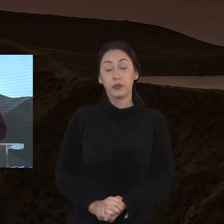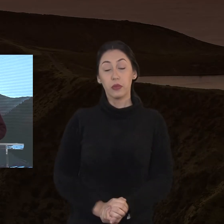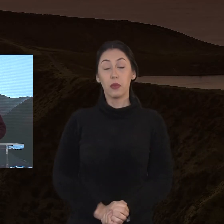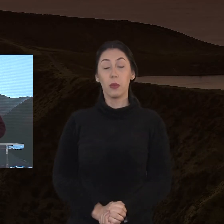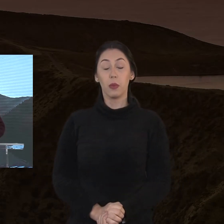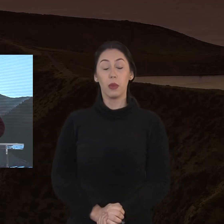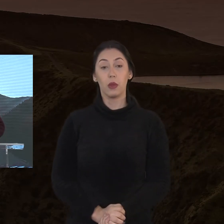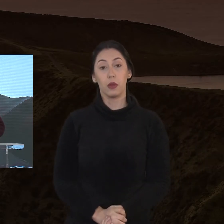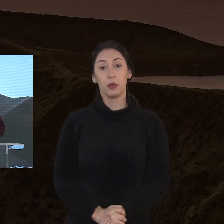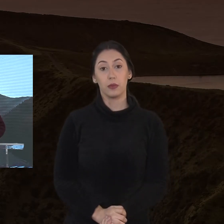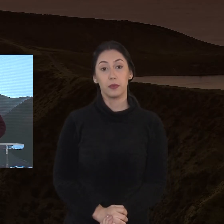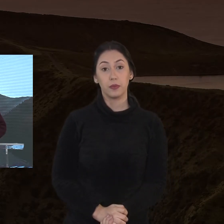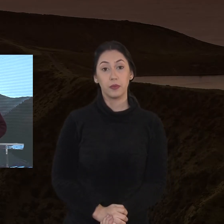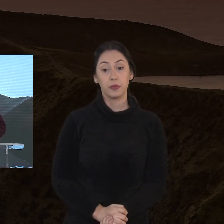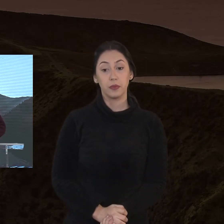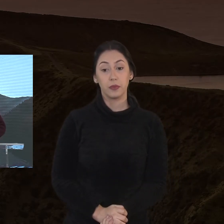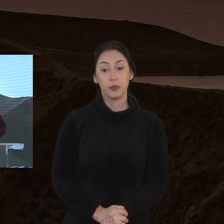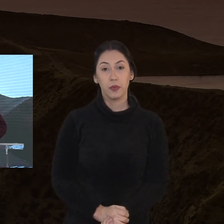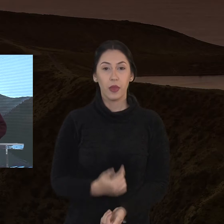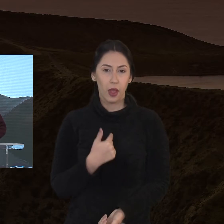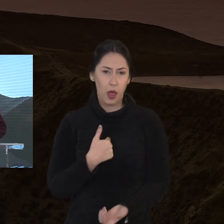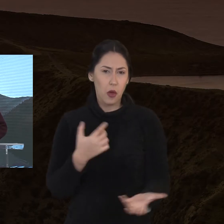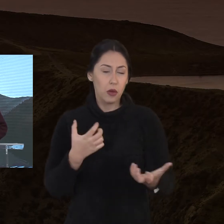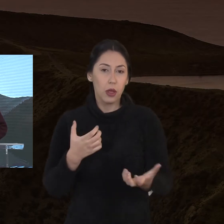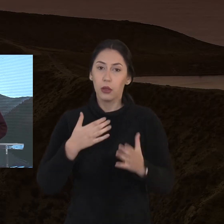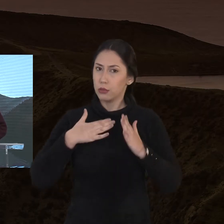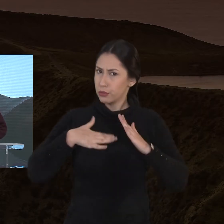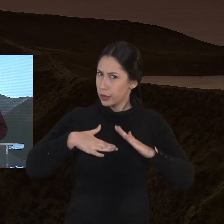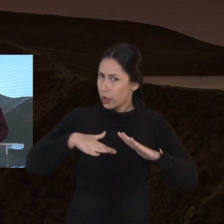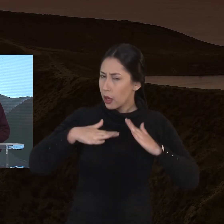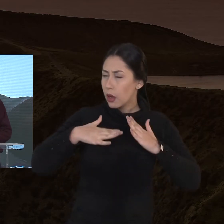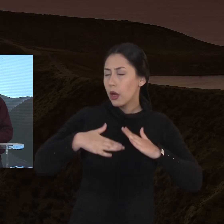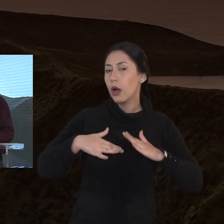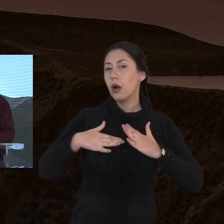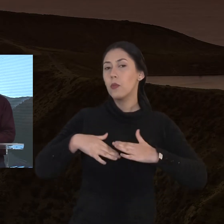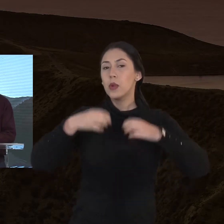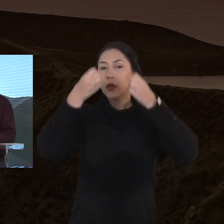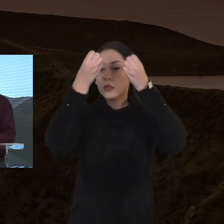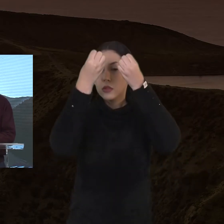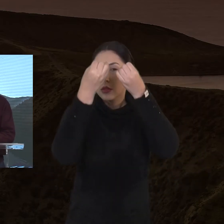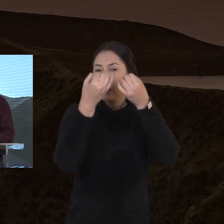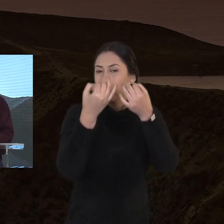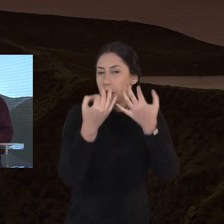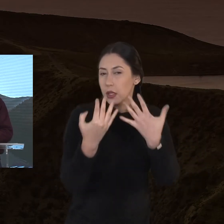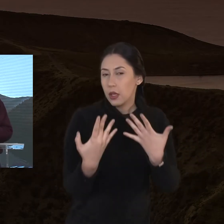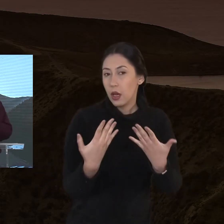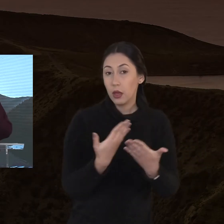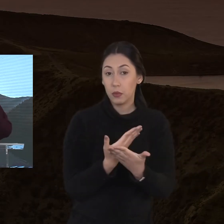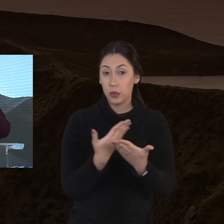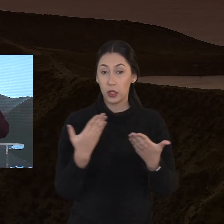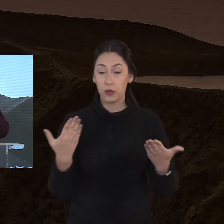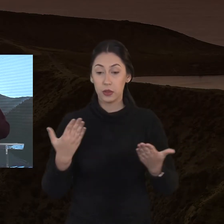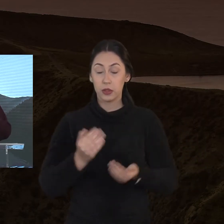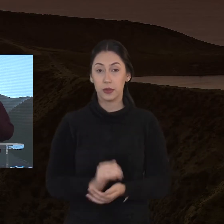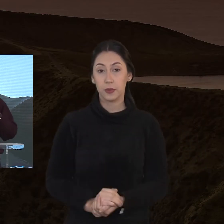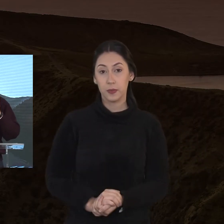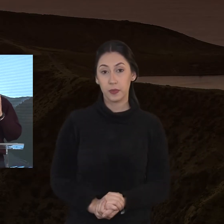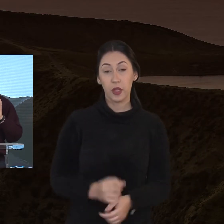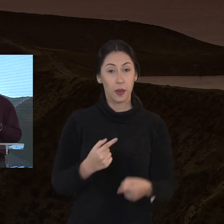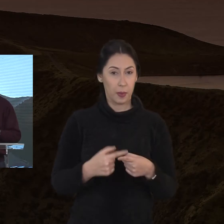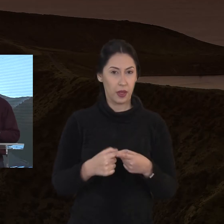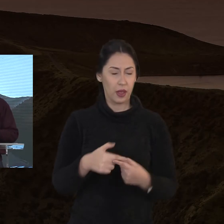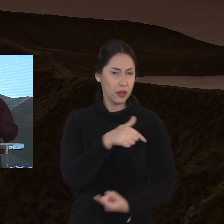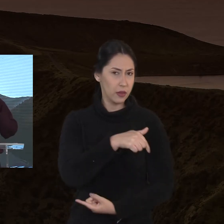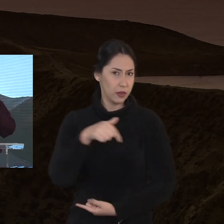quero ir um pouquinho mais devagar eu quero explicar por um pouco por gemma porque na palavra